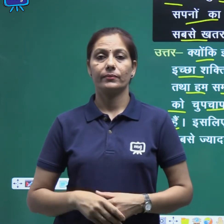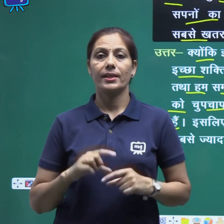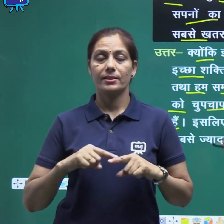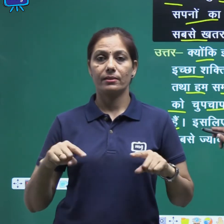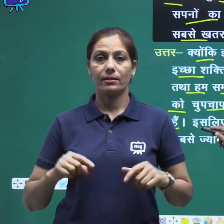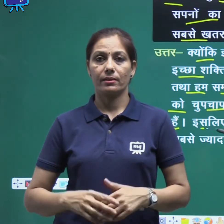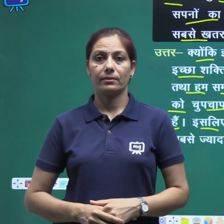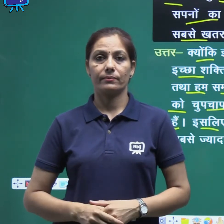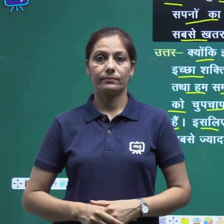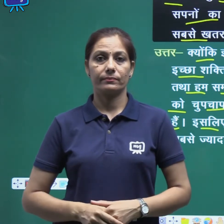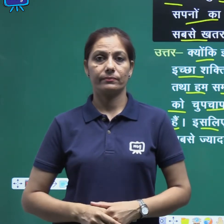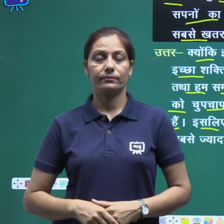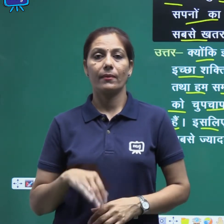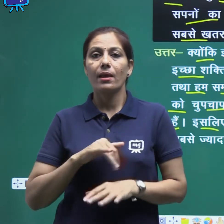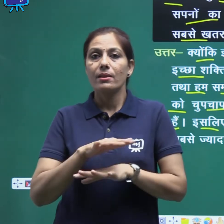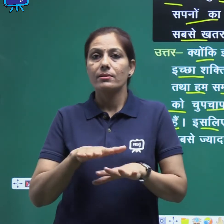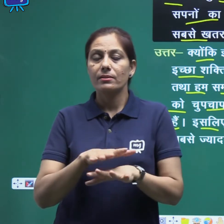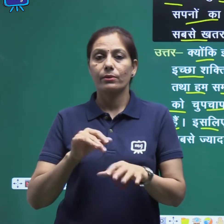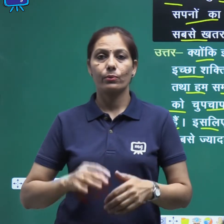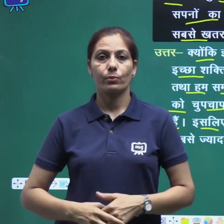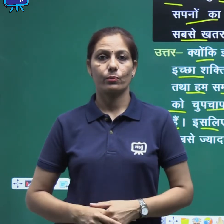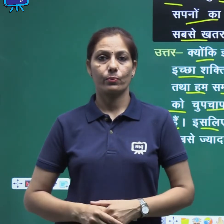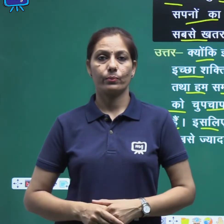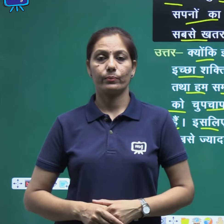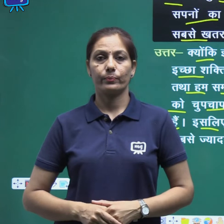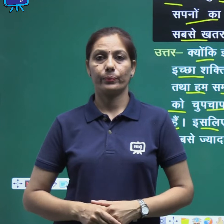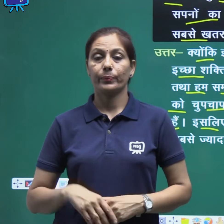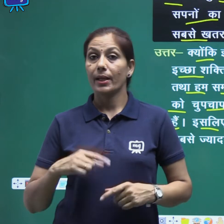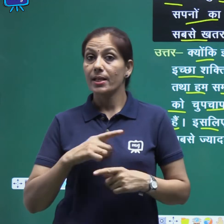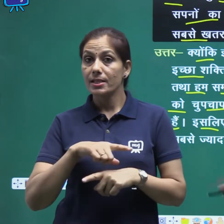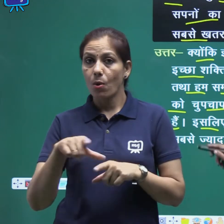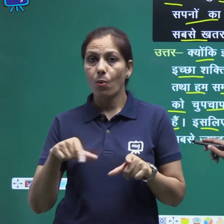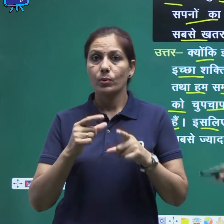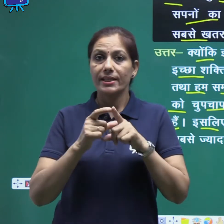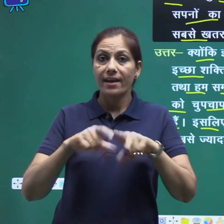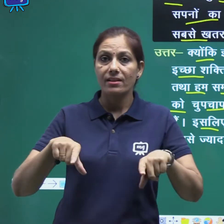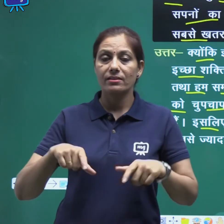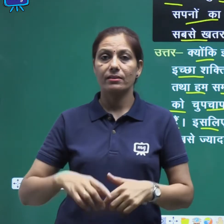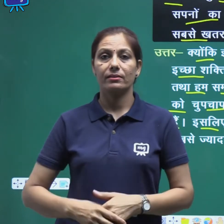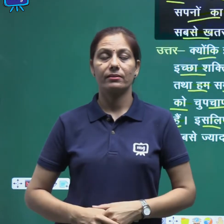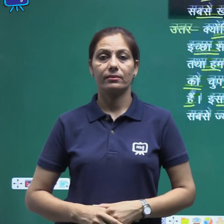इसलिए इन स्थितियों को सबसे ज्यादा खतरनाक